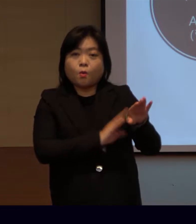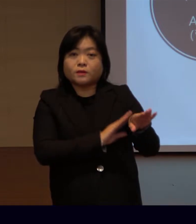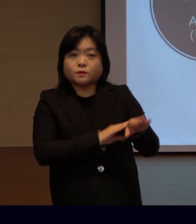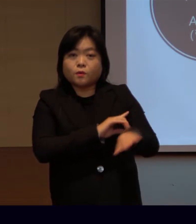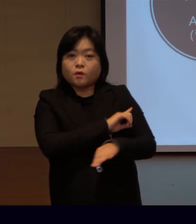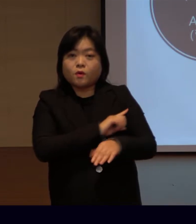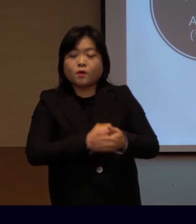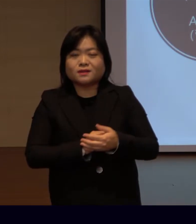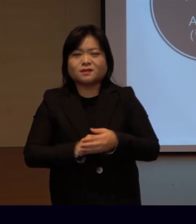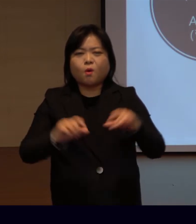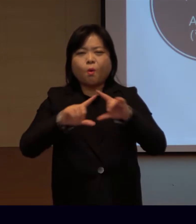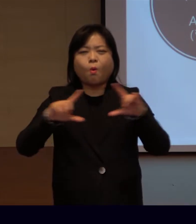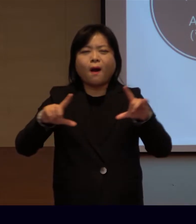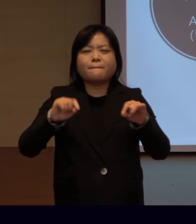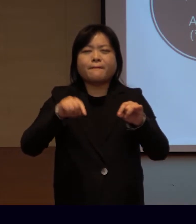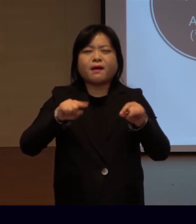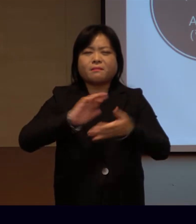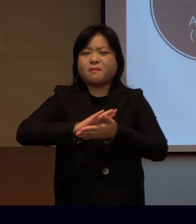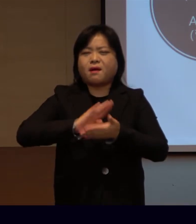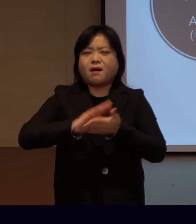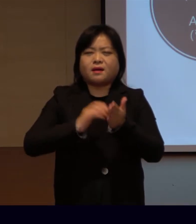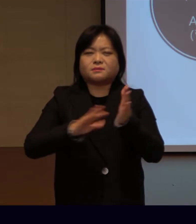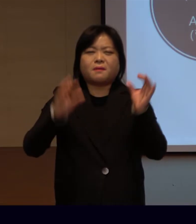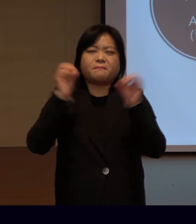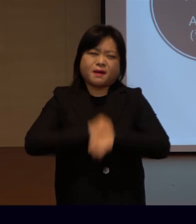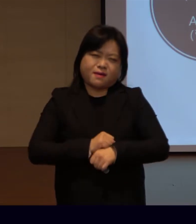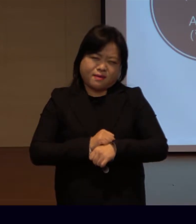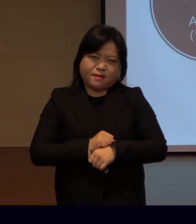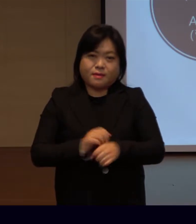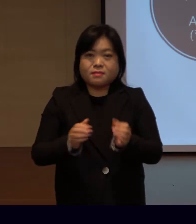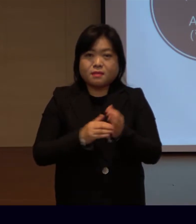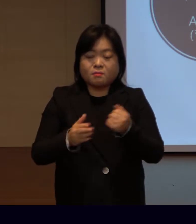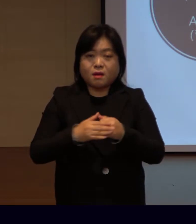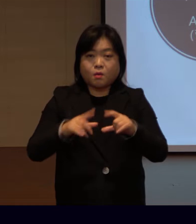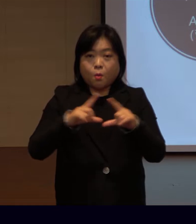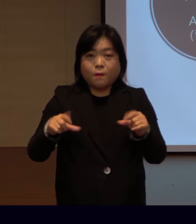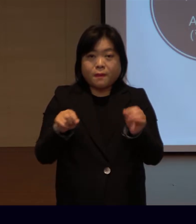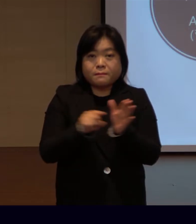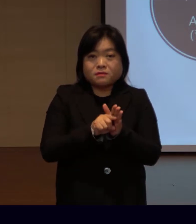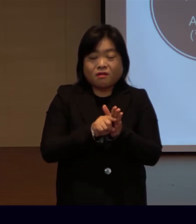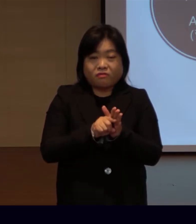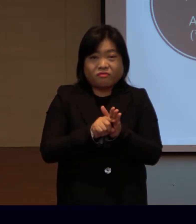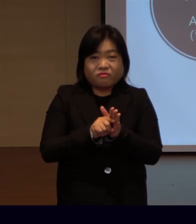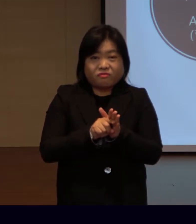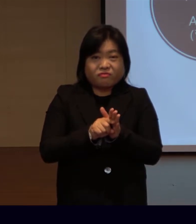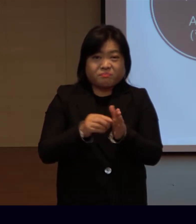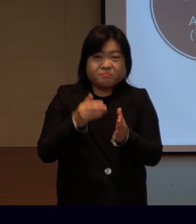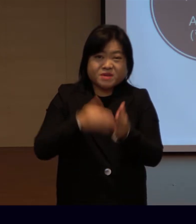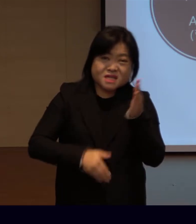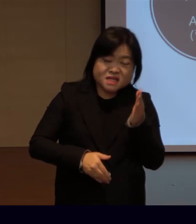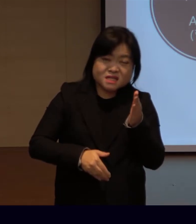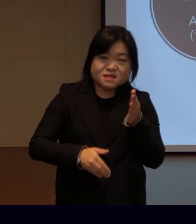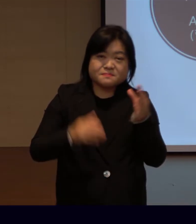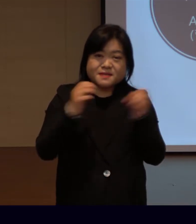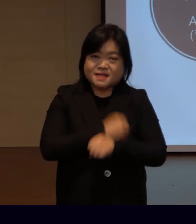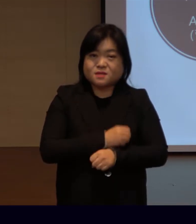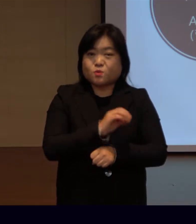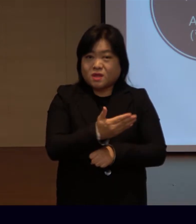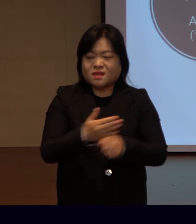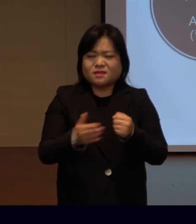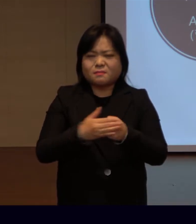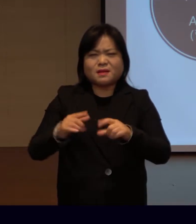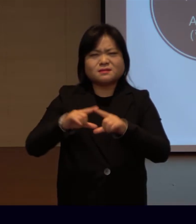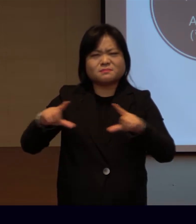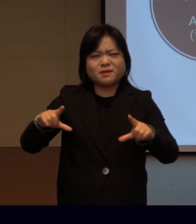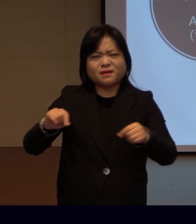그래서 그게 그 화폐가 쫄딱 망해요. 사람들이 그 화폐를 믿었다가 난감이 오니까 집회,